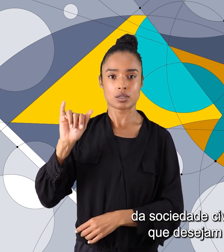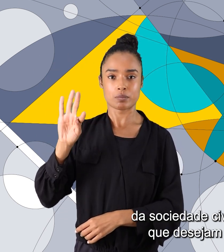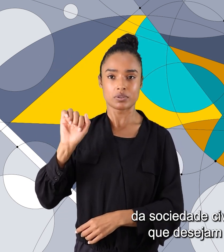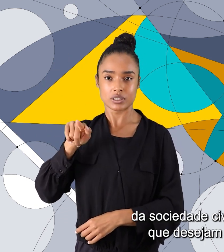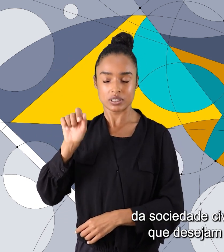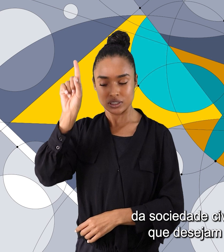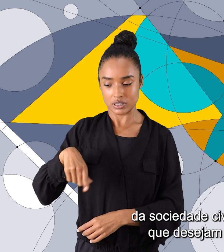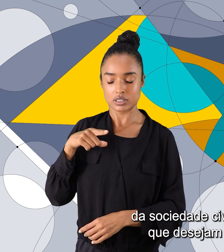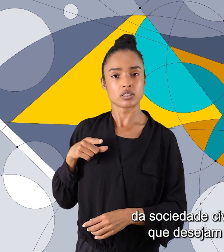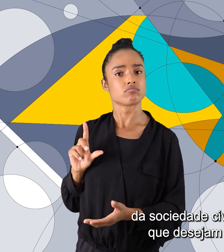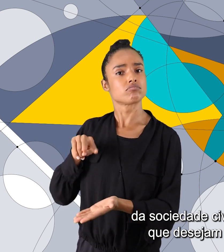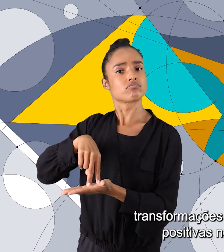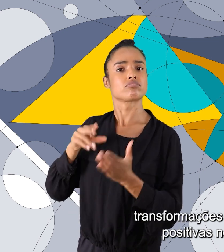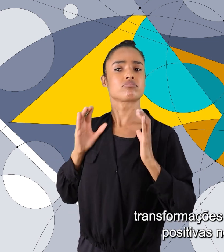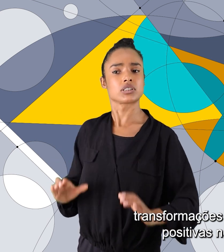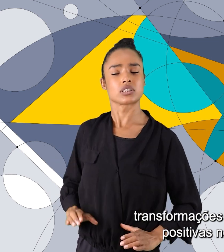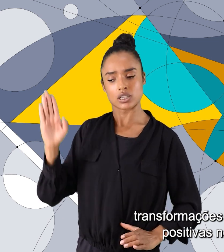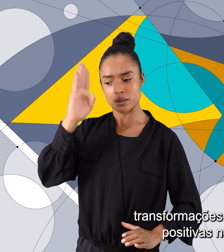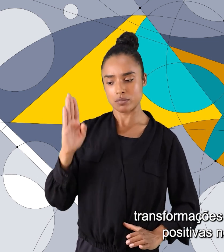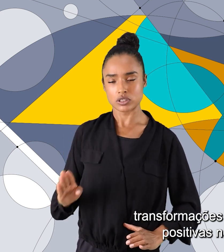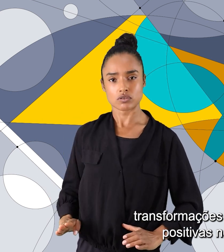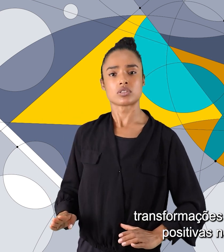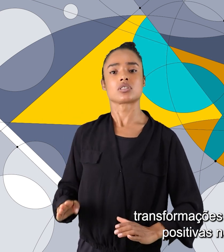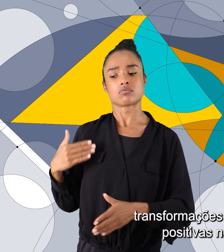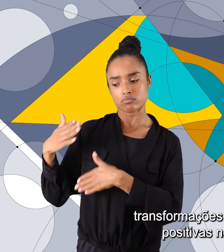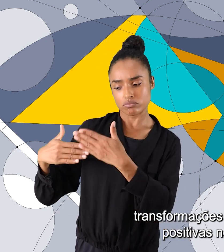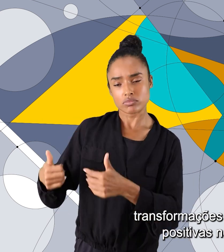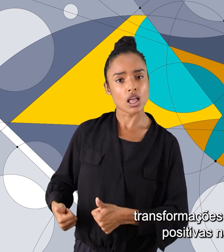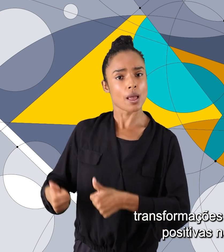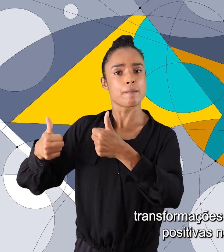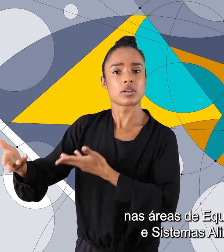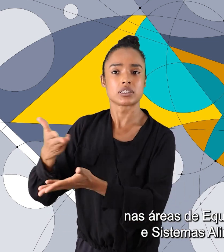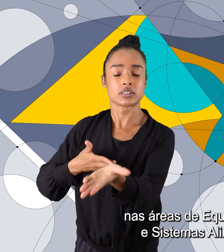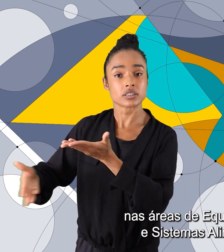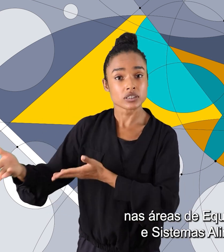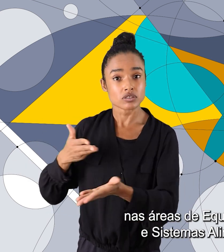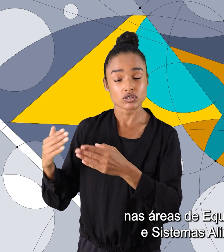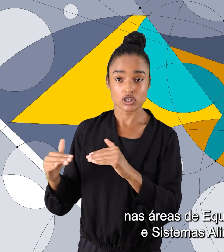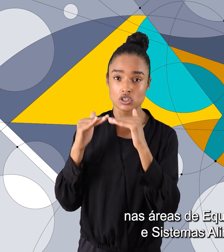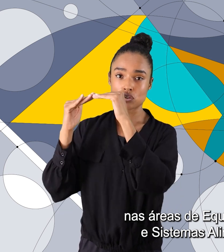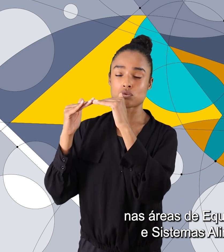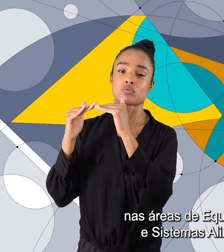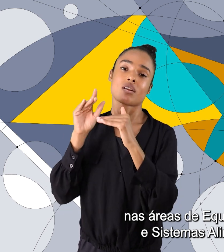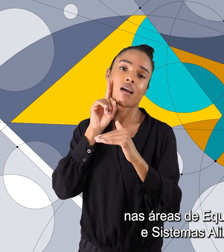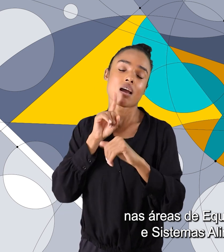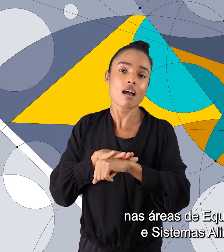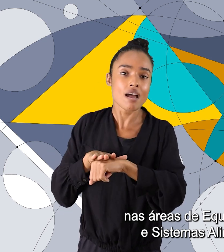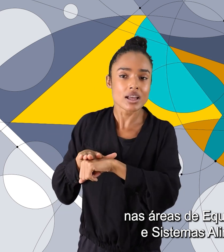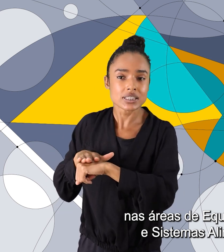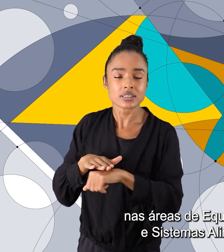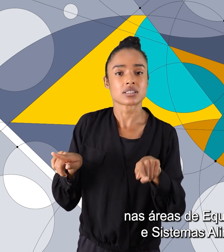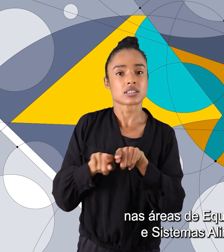civil brasileira que desejam produzir transformações estruturais positivas no país nas áreas de equidade racial e